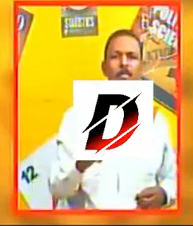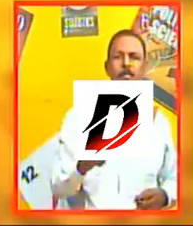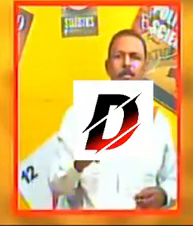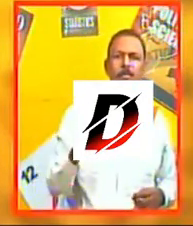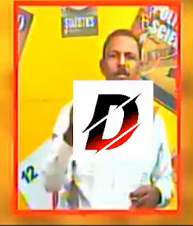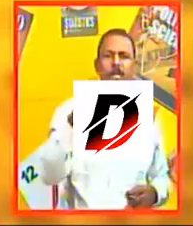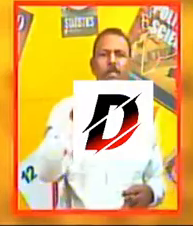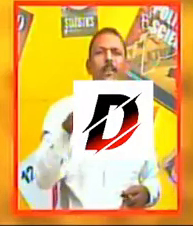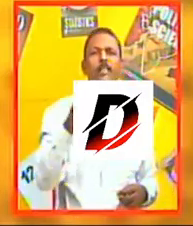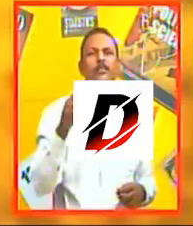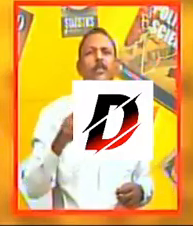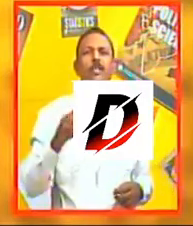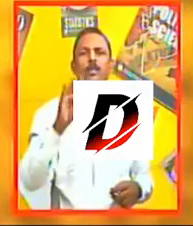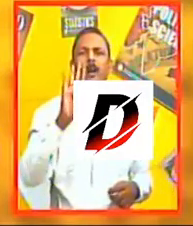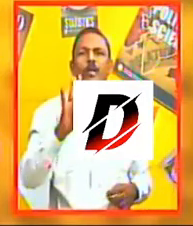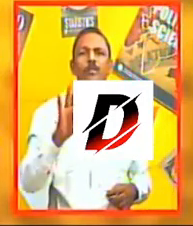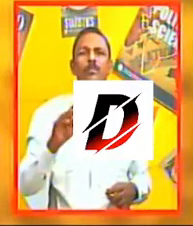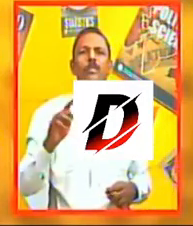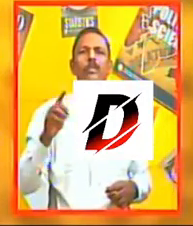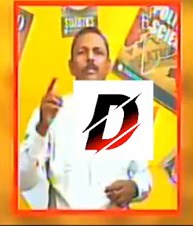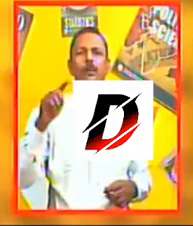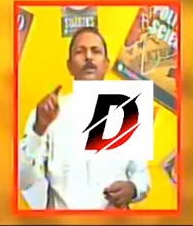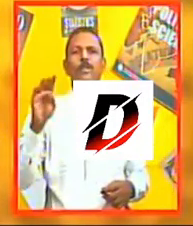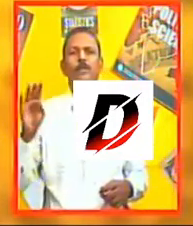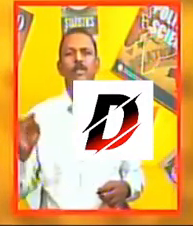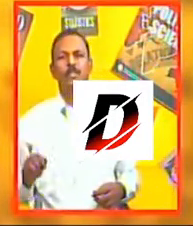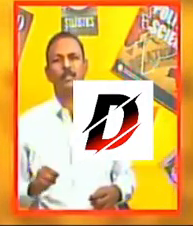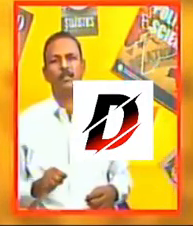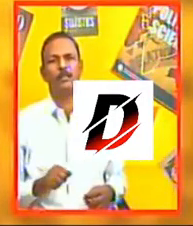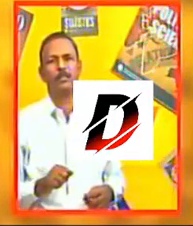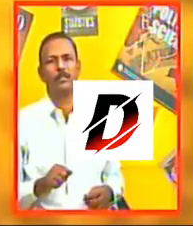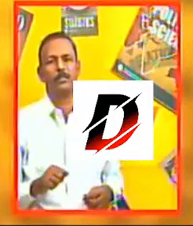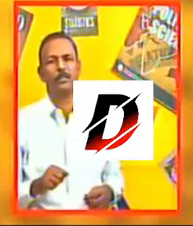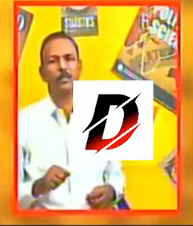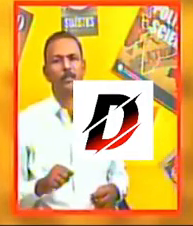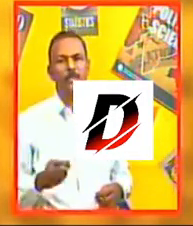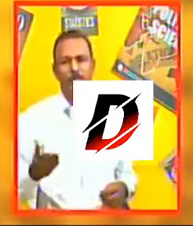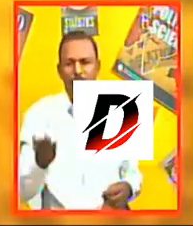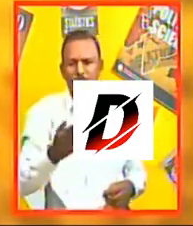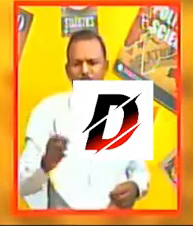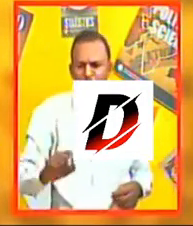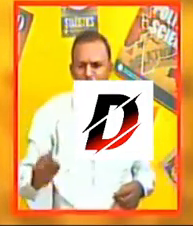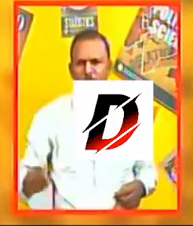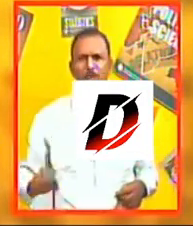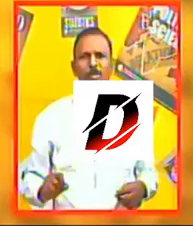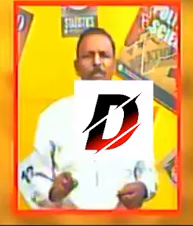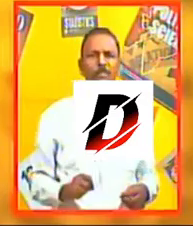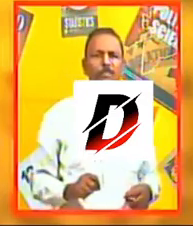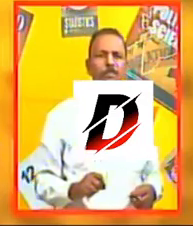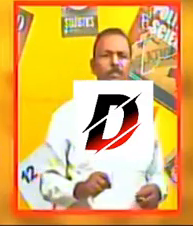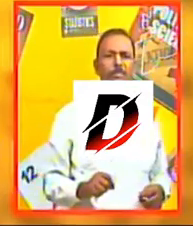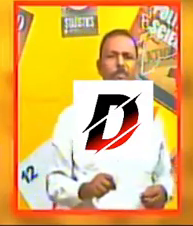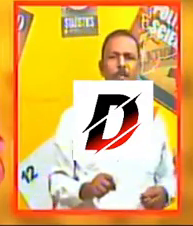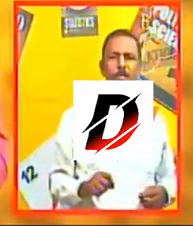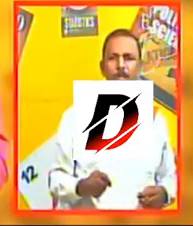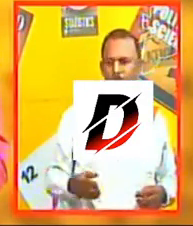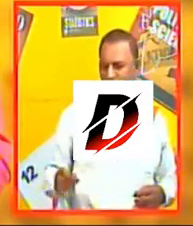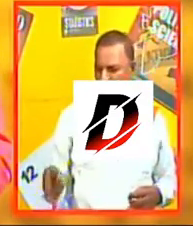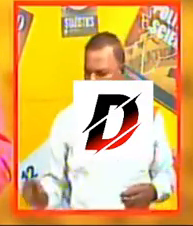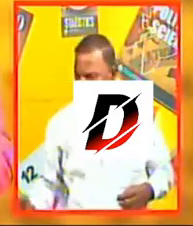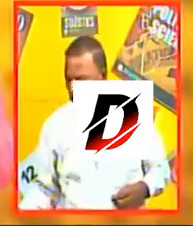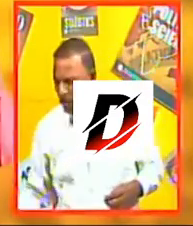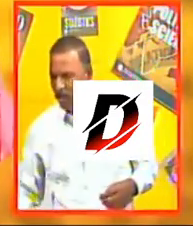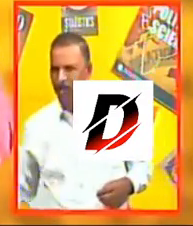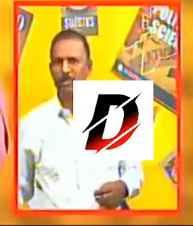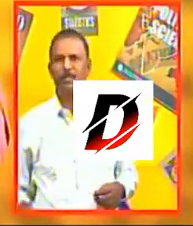8848 மீட்டர் தான் அதனுடைய உயரம். அதை எப்படி நம்ம குறிக்கணும் அப்படின்றதையும் வரைபடத்தை வச்சு குறிச்சு வச்சிருக்கிறோம், நீங்க